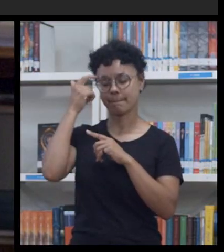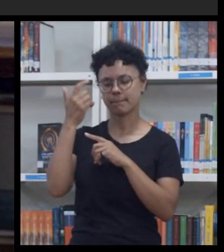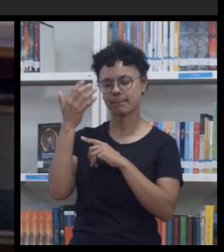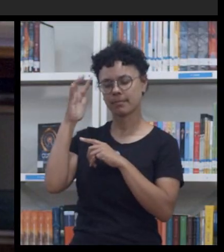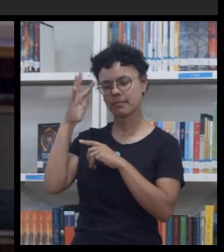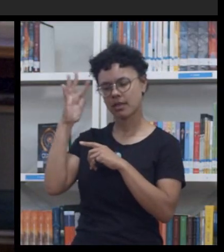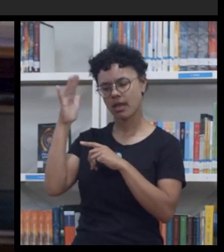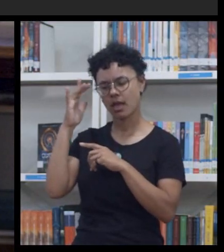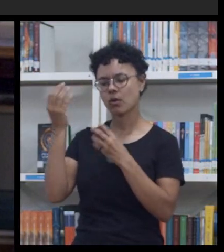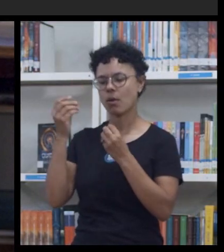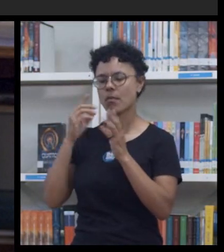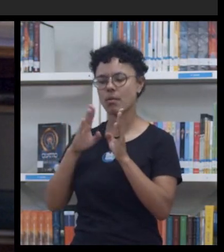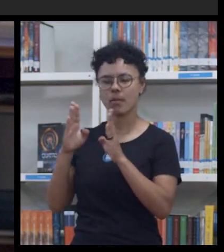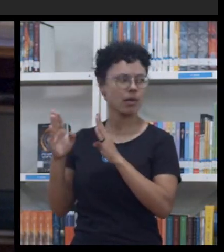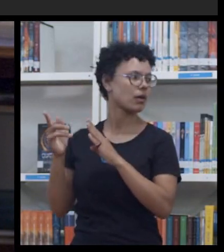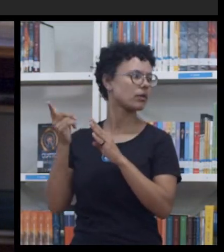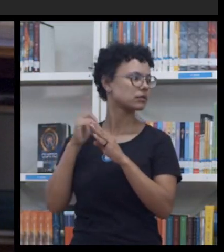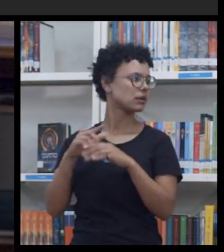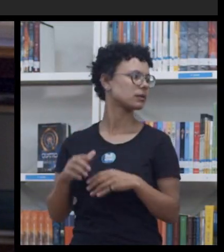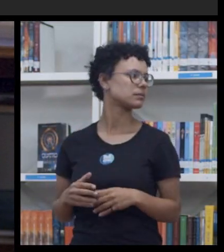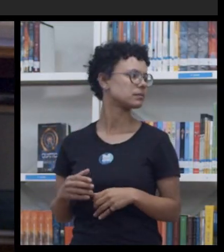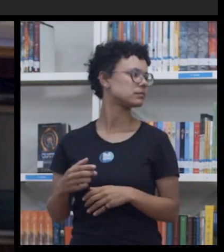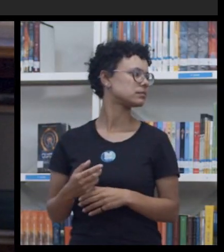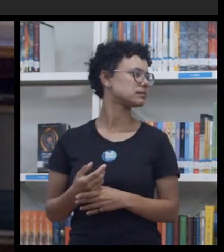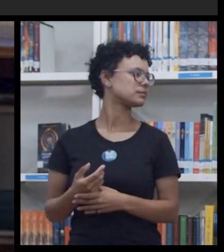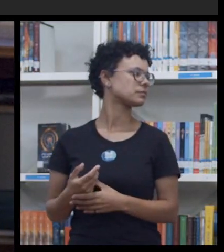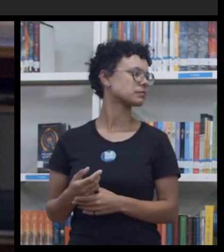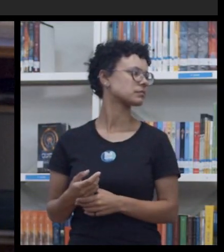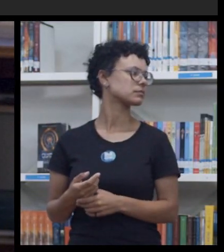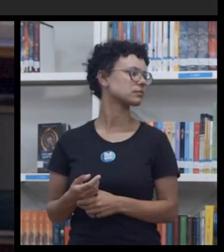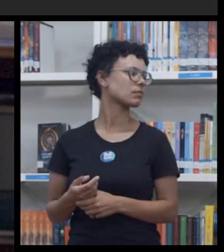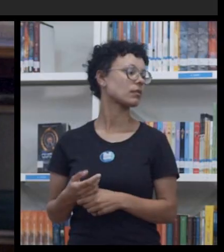antes, você consegue organizar melhor as suas ideias.